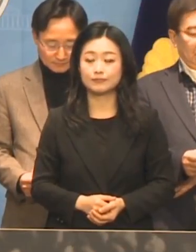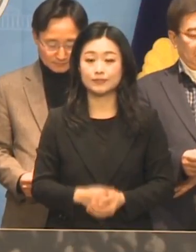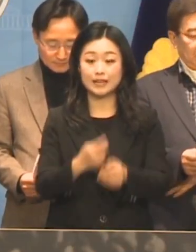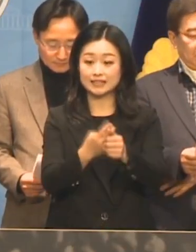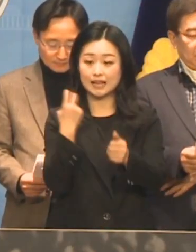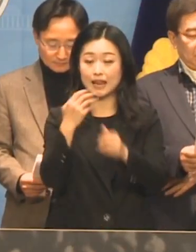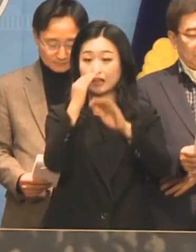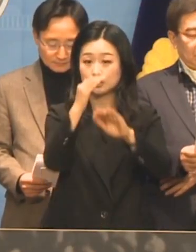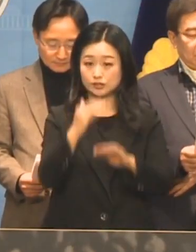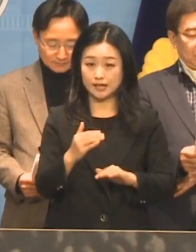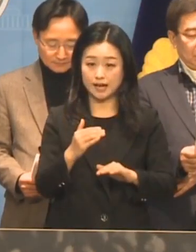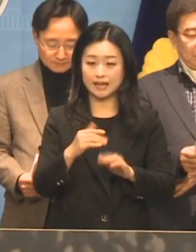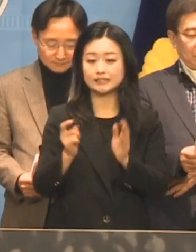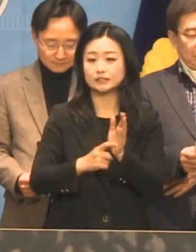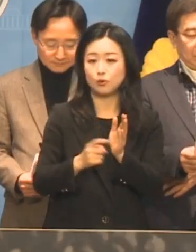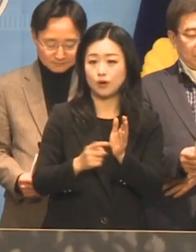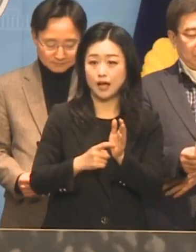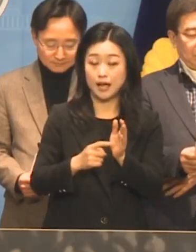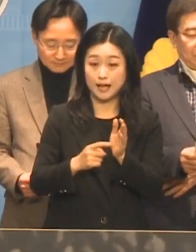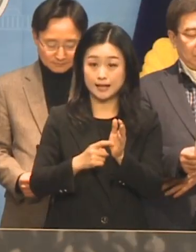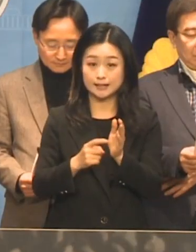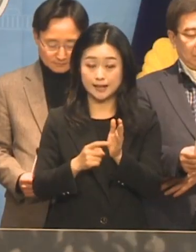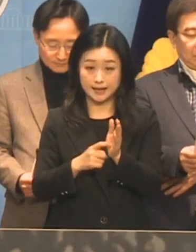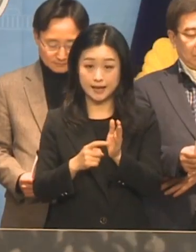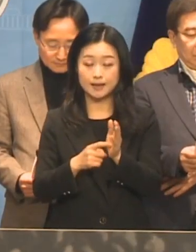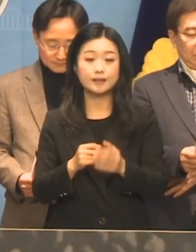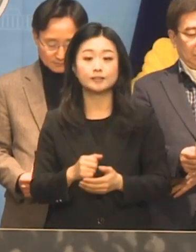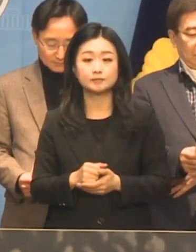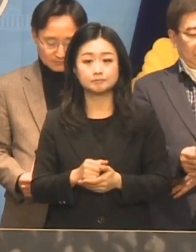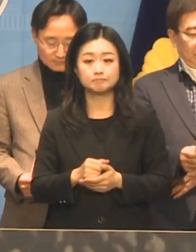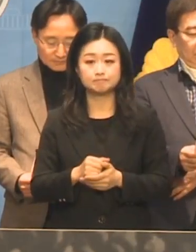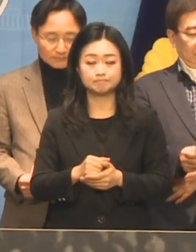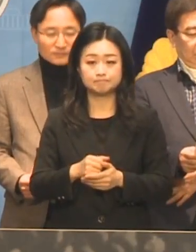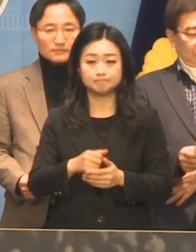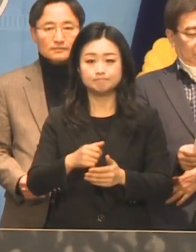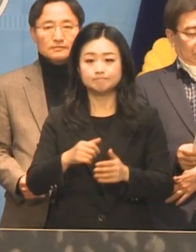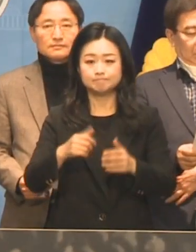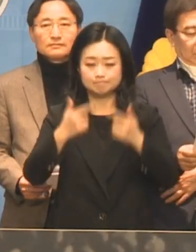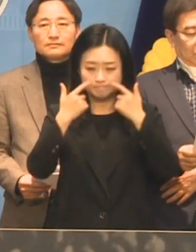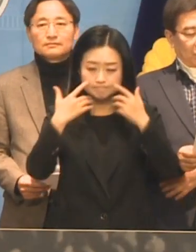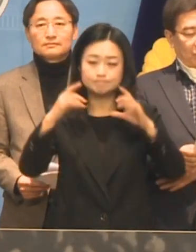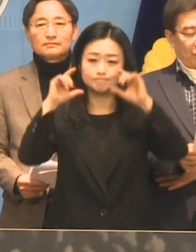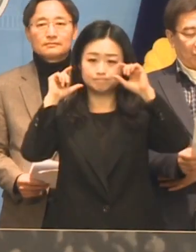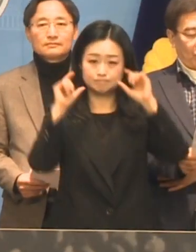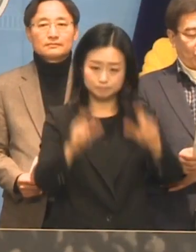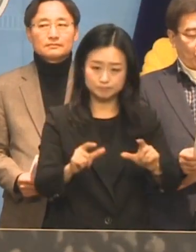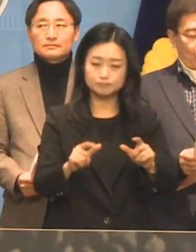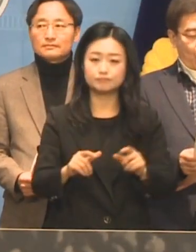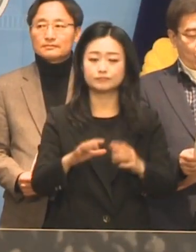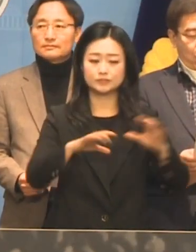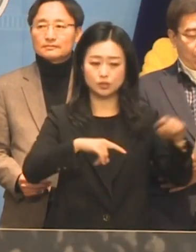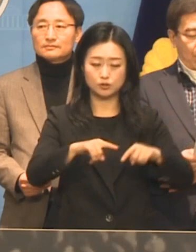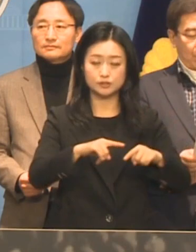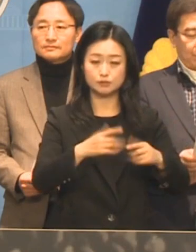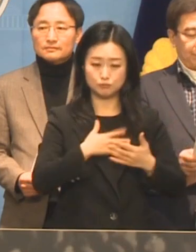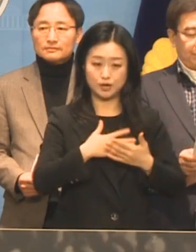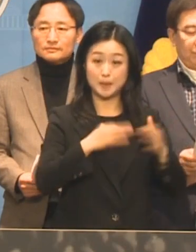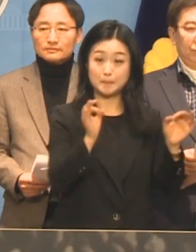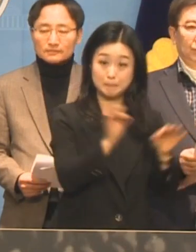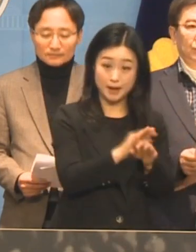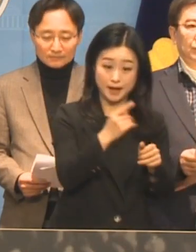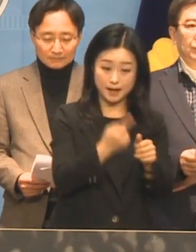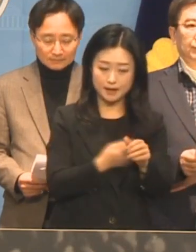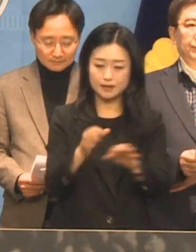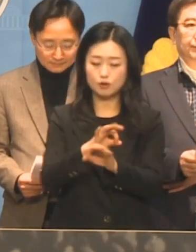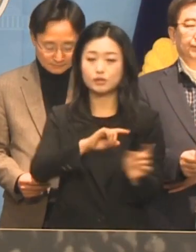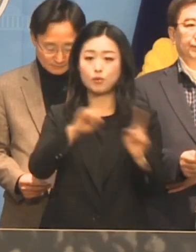탄핵 절차의 신속한 종결을 통해 정치적 불확실성을 해소해야 경기 회복의 기반을 마련할